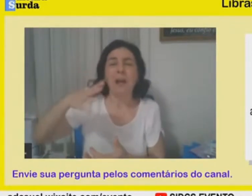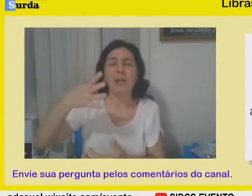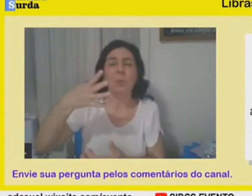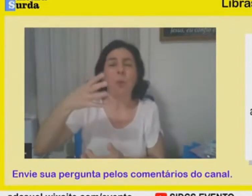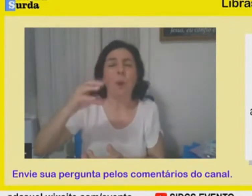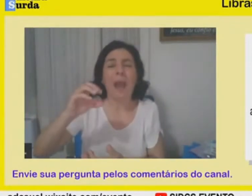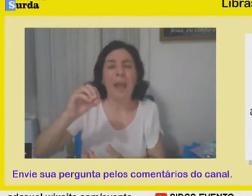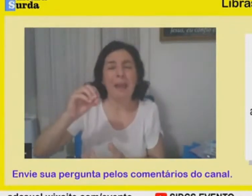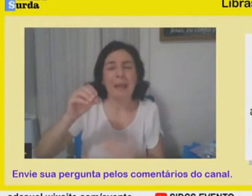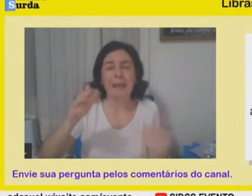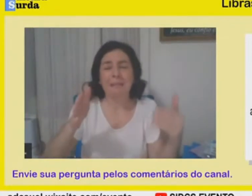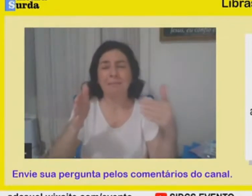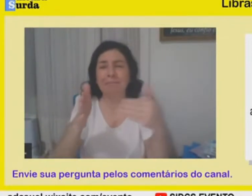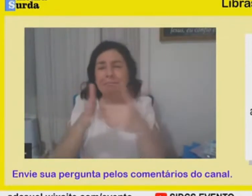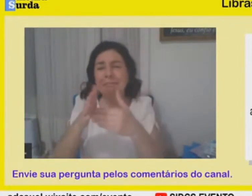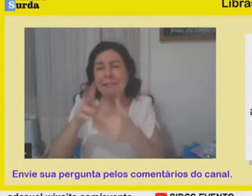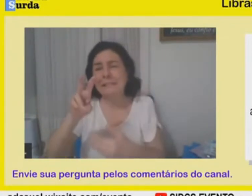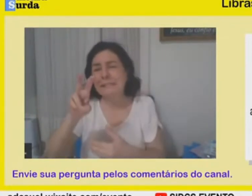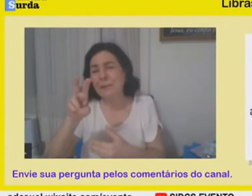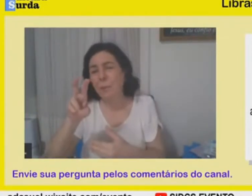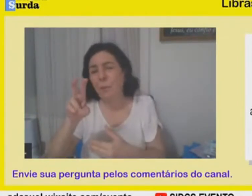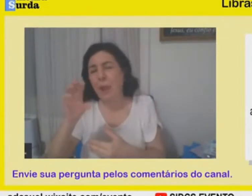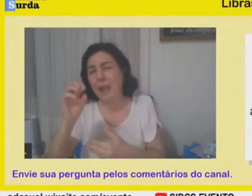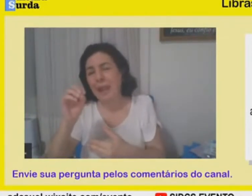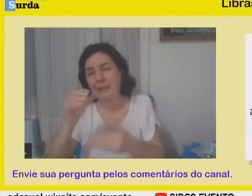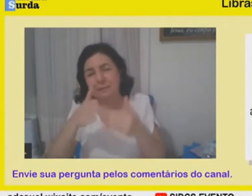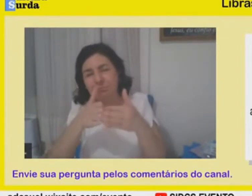Eles não conseguem ir muito.